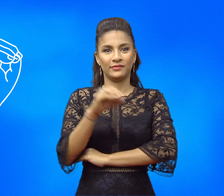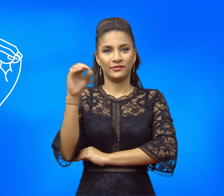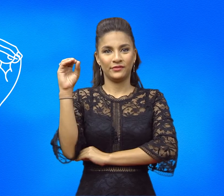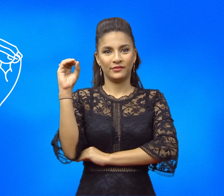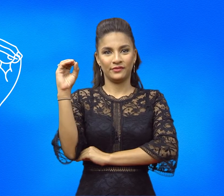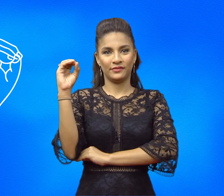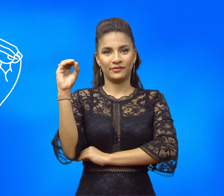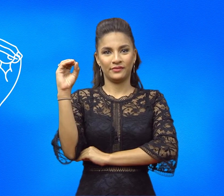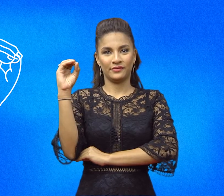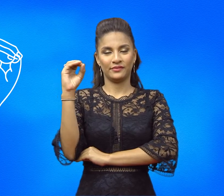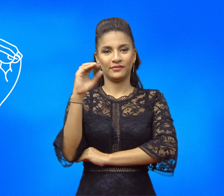0